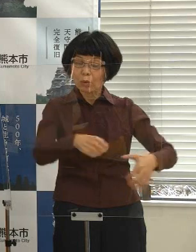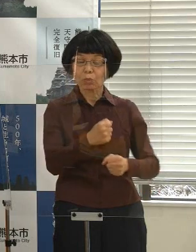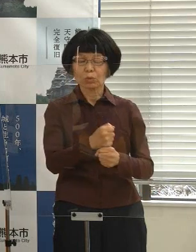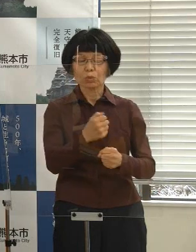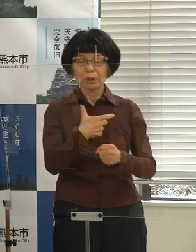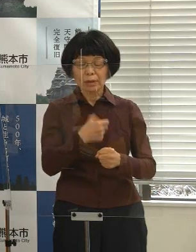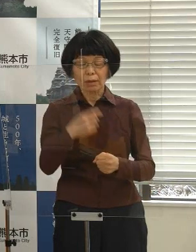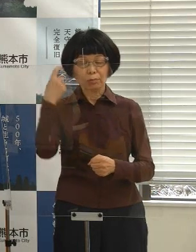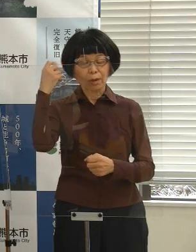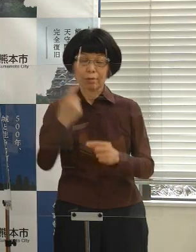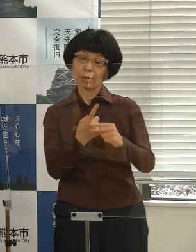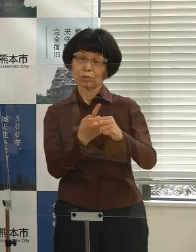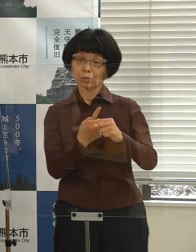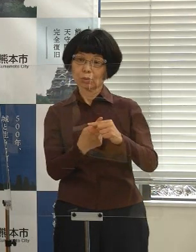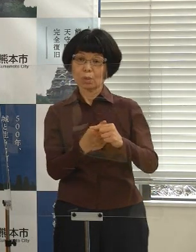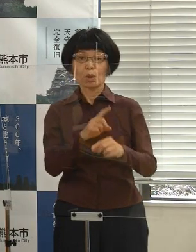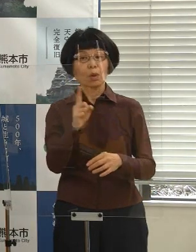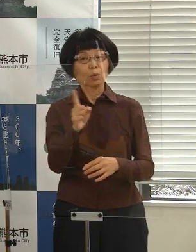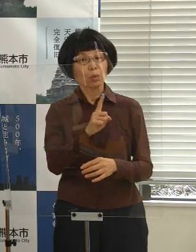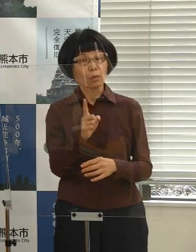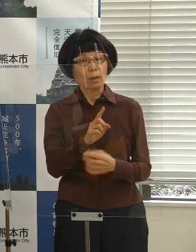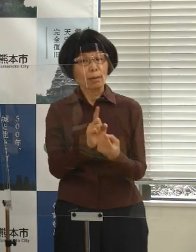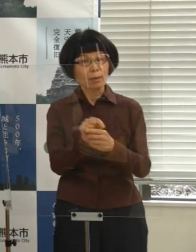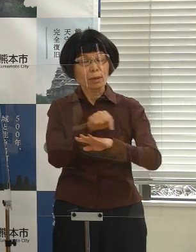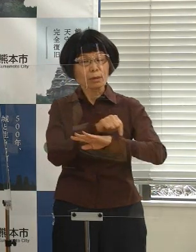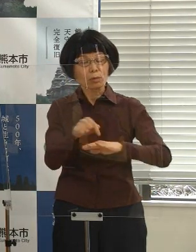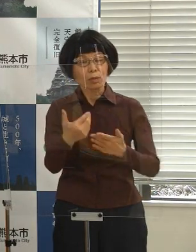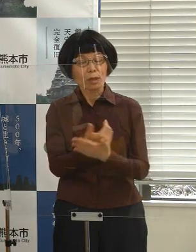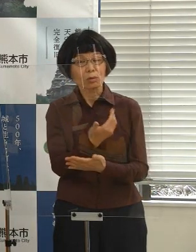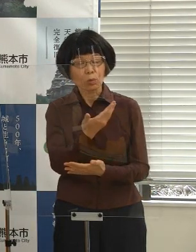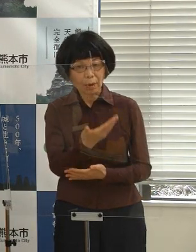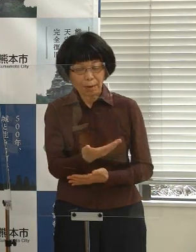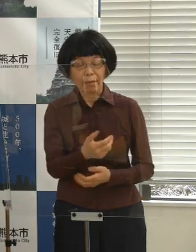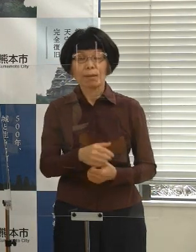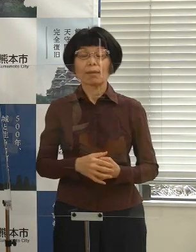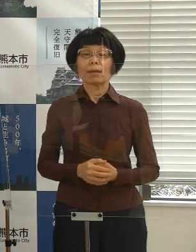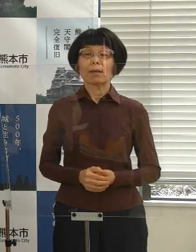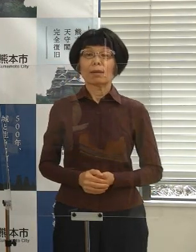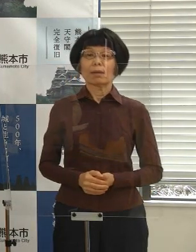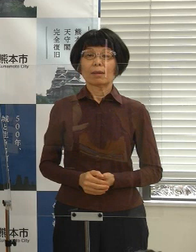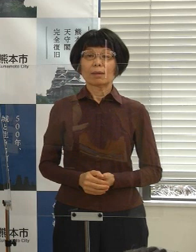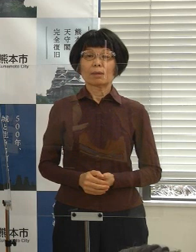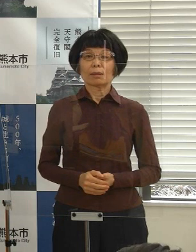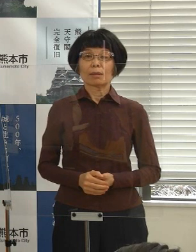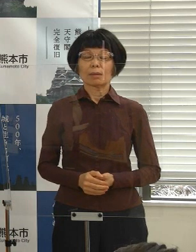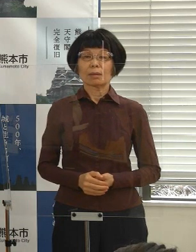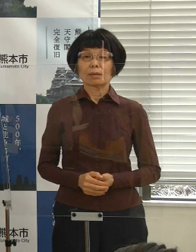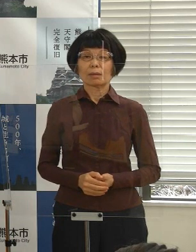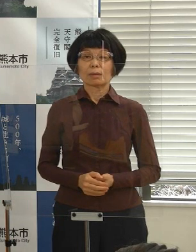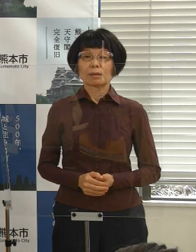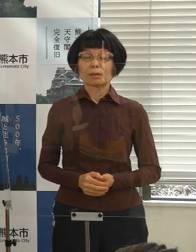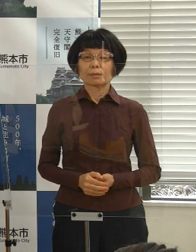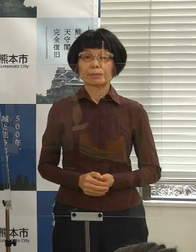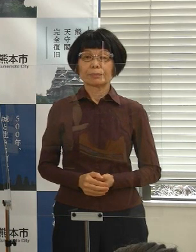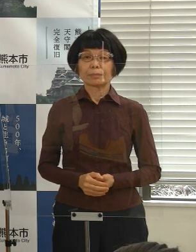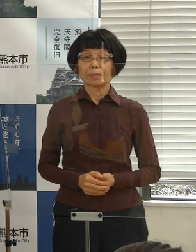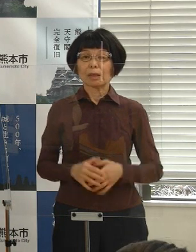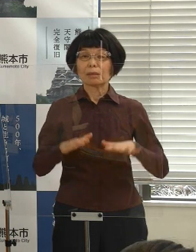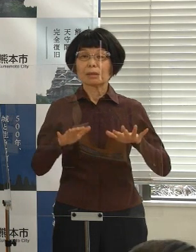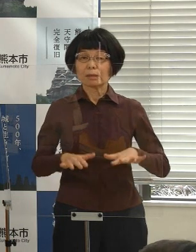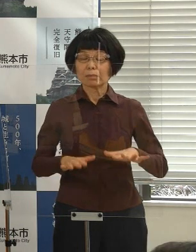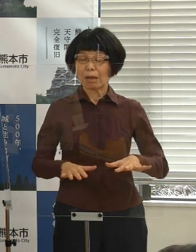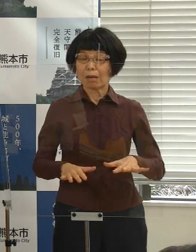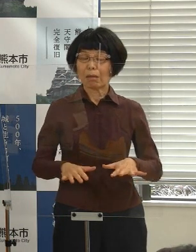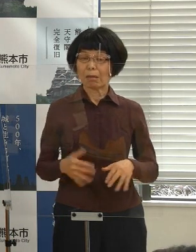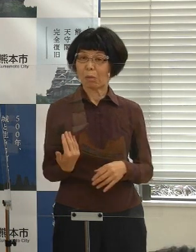ので、まあ、どういう対策になるかも含めてなんですけれども、今、 かなりこういったショッキングな事